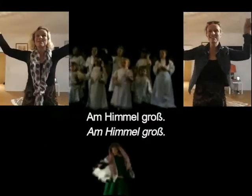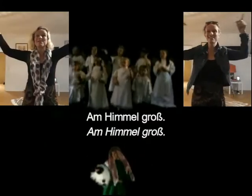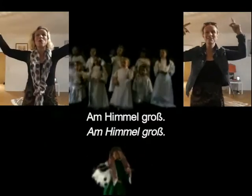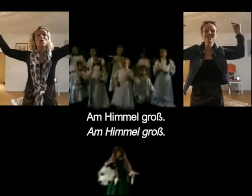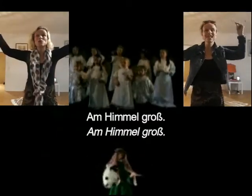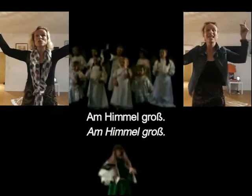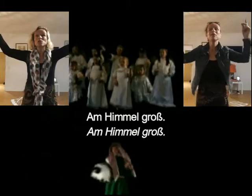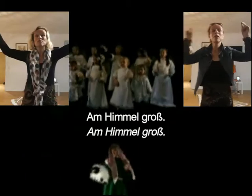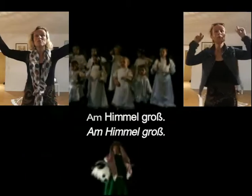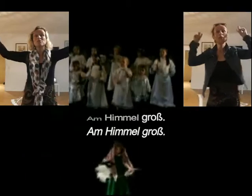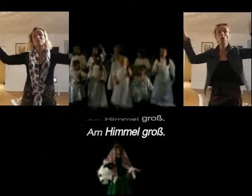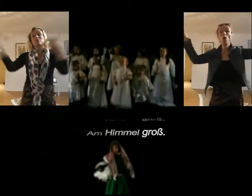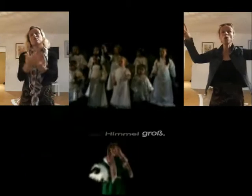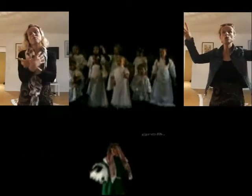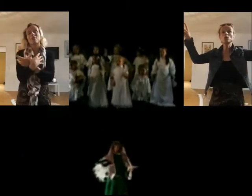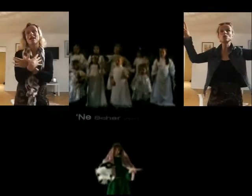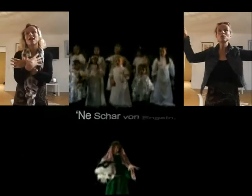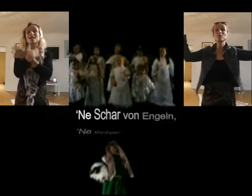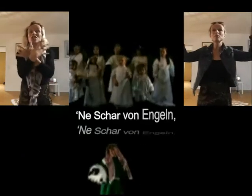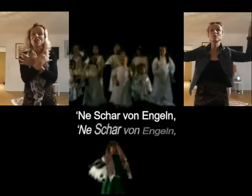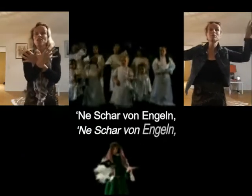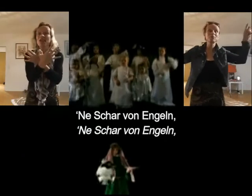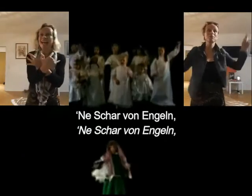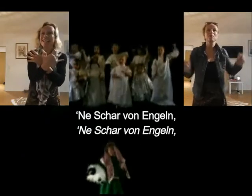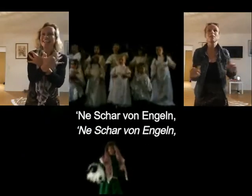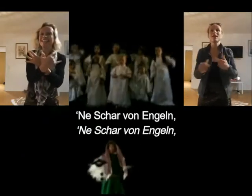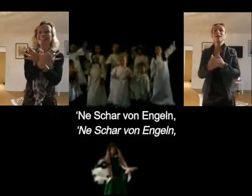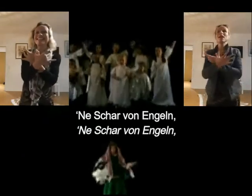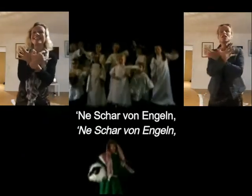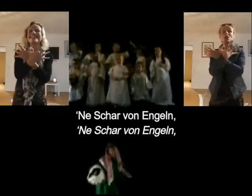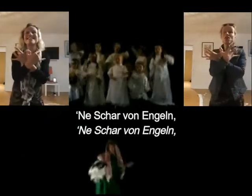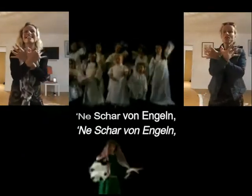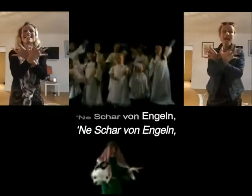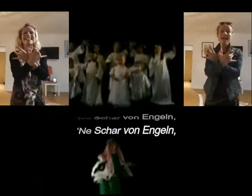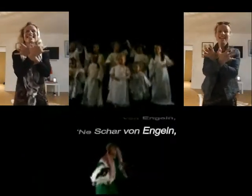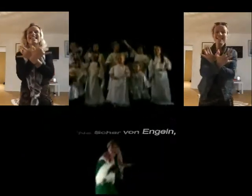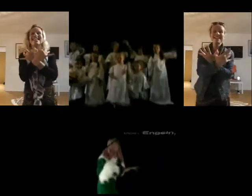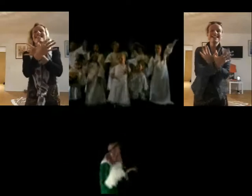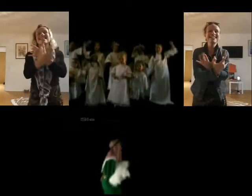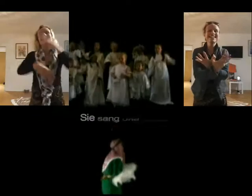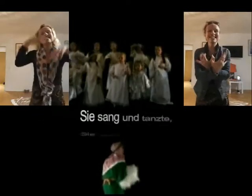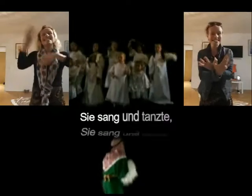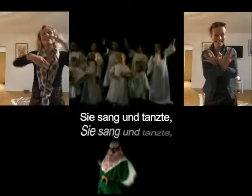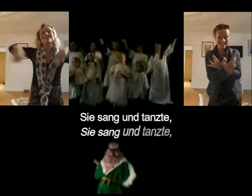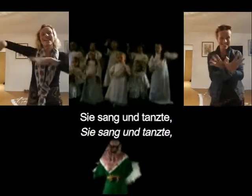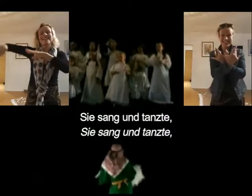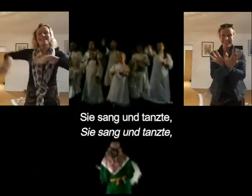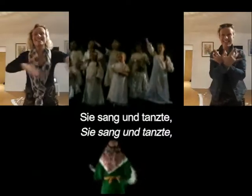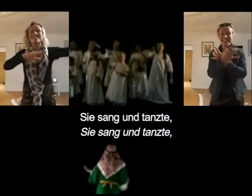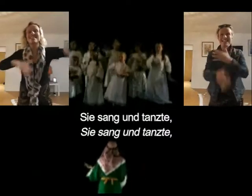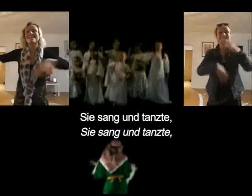groß. Ne Schau von Engel, sie sang und